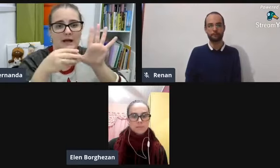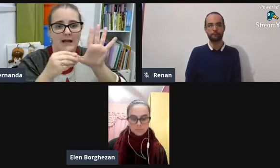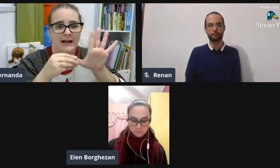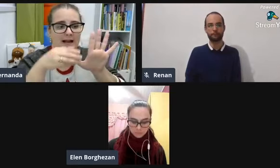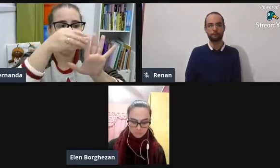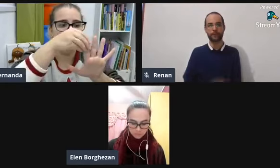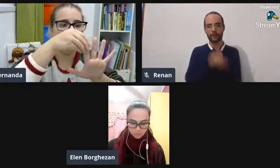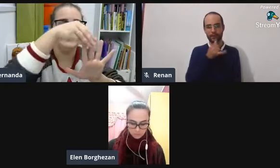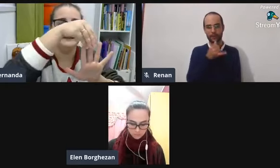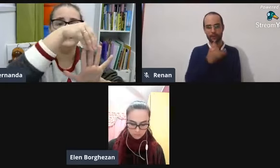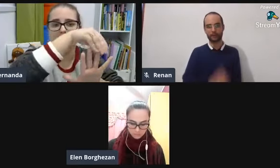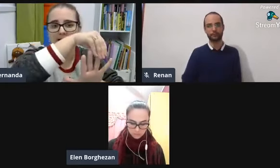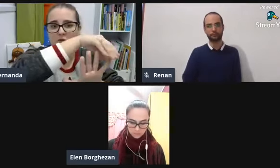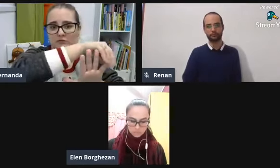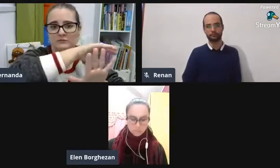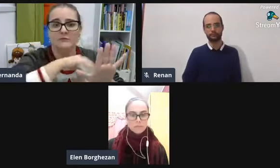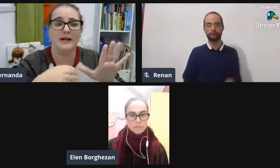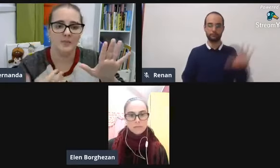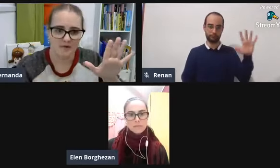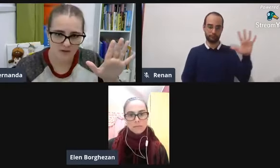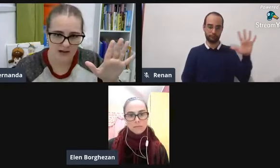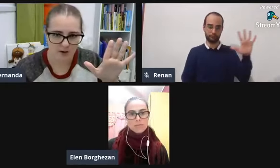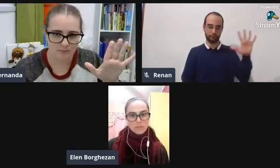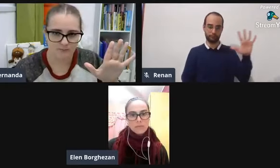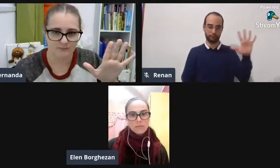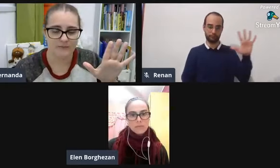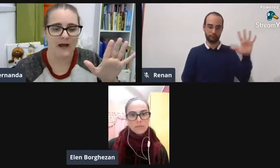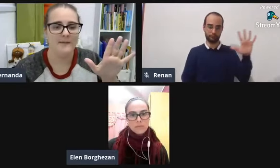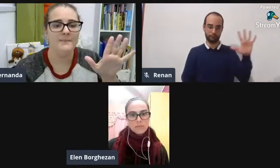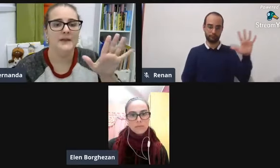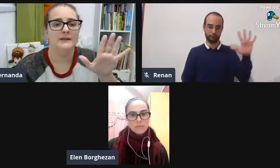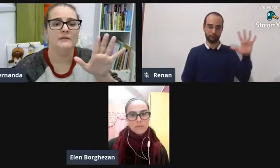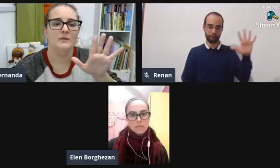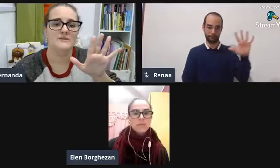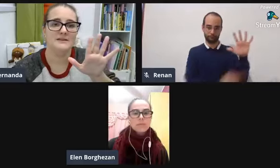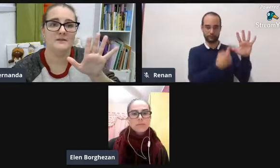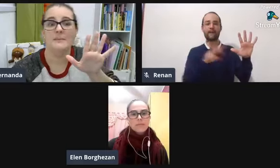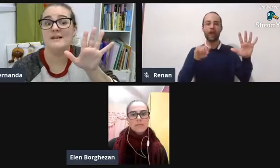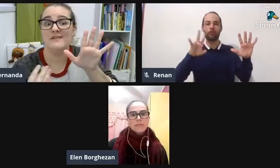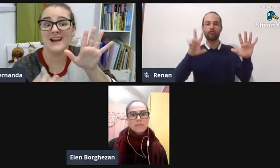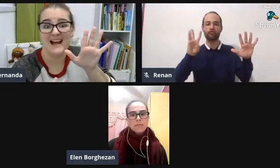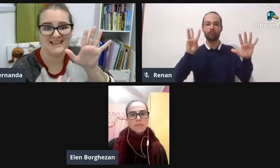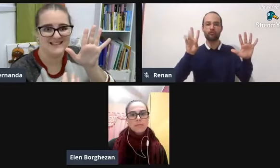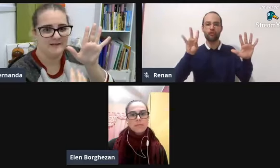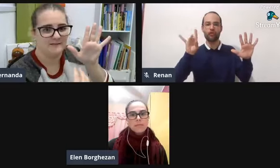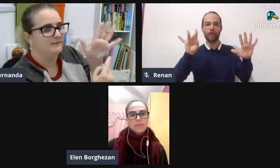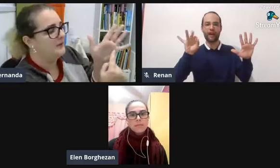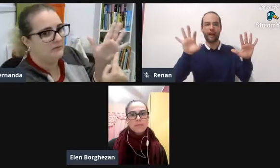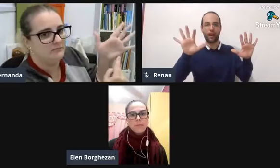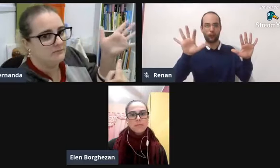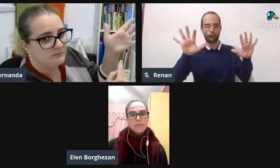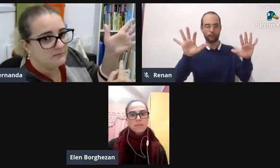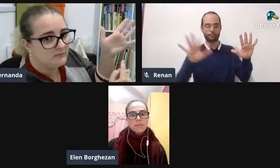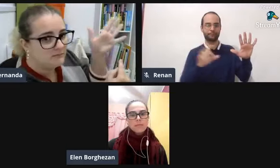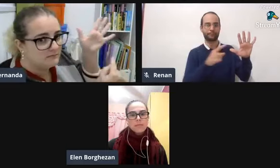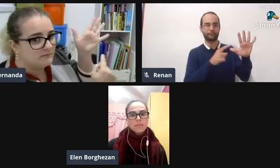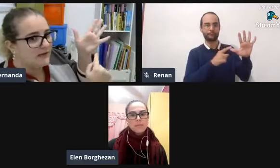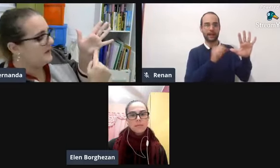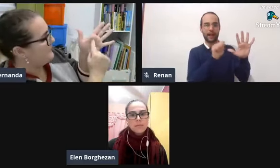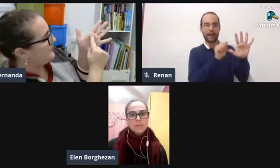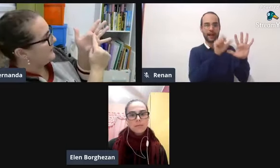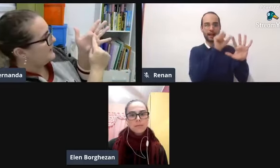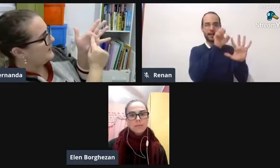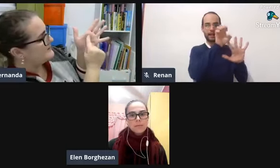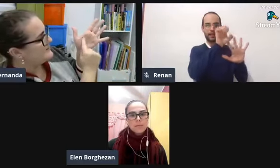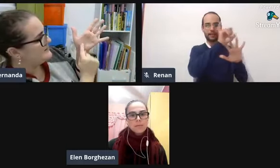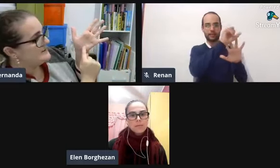exemplo, cada dedo é uma vogal, tá? Então, vamos escrever a palavra casa. Então,